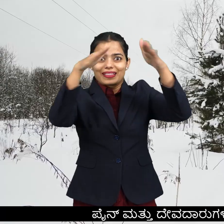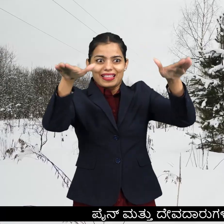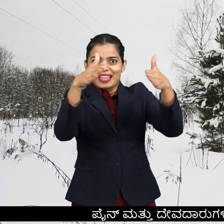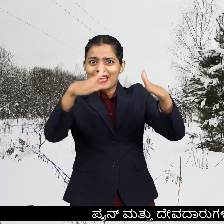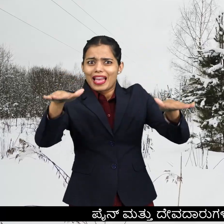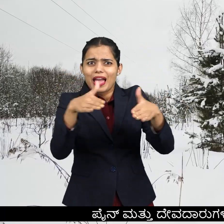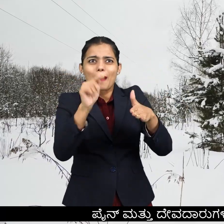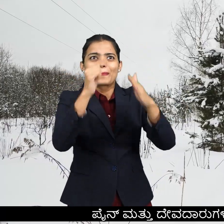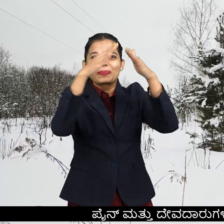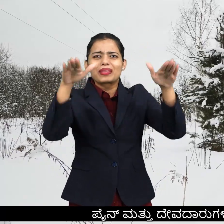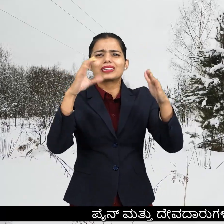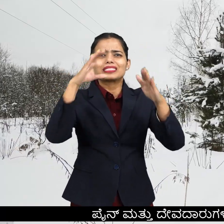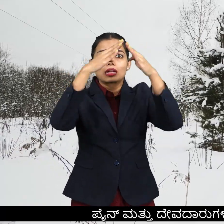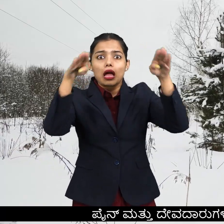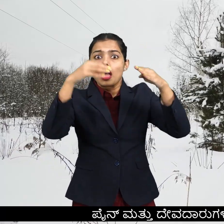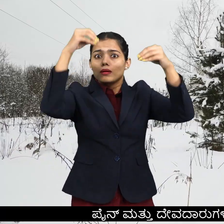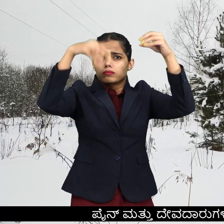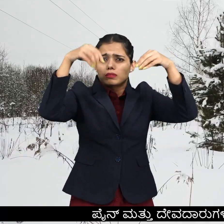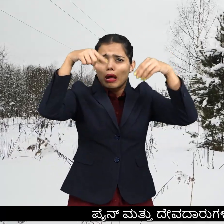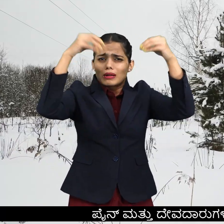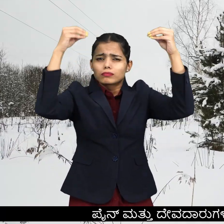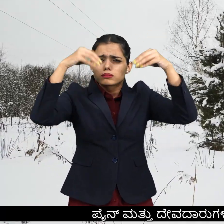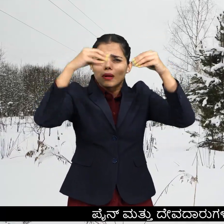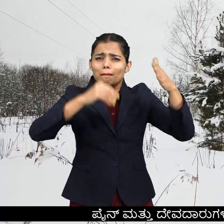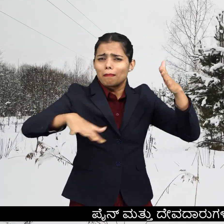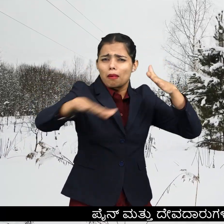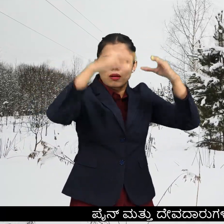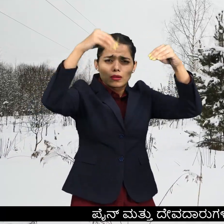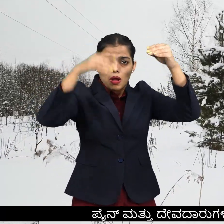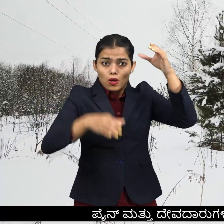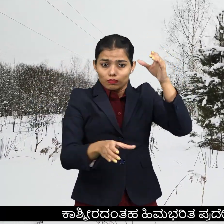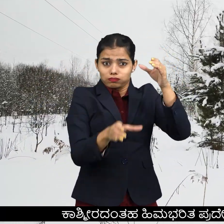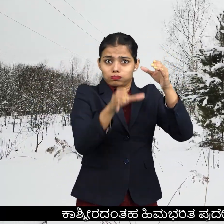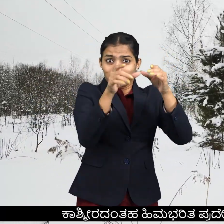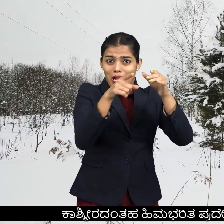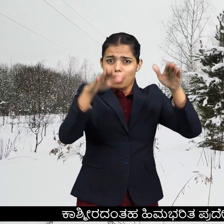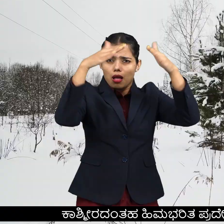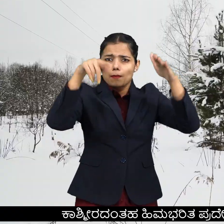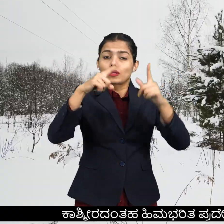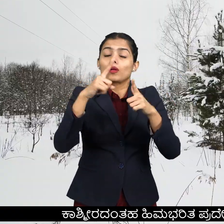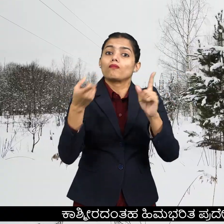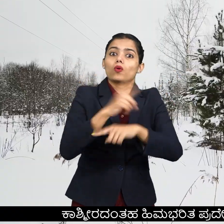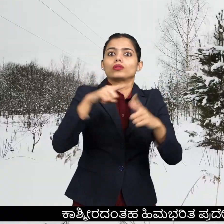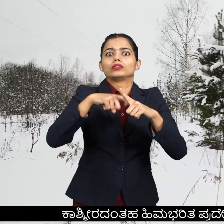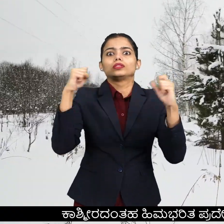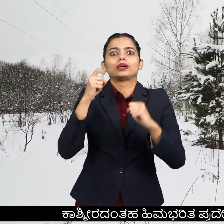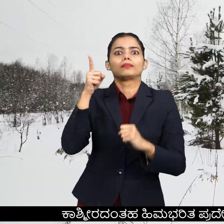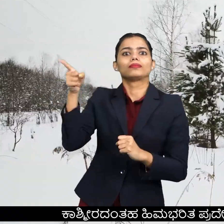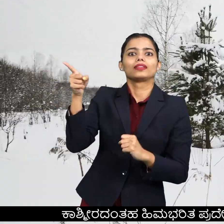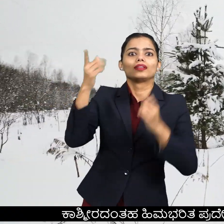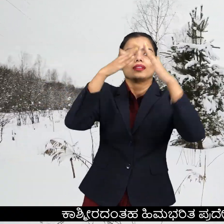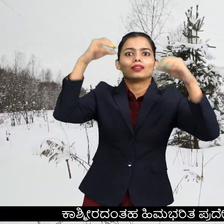ಪೈನ್ ಮತ್ತು ದೇವದಾರುಗಳಂತಹ ಕೋನಿಫೆರಸ್ ಮರಗಳು ಕಾಶ್ಮೀರದಂತಹ